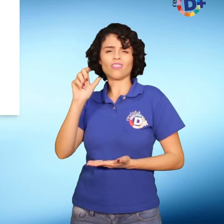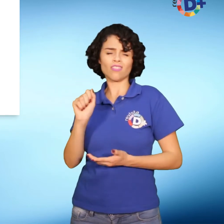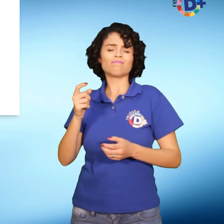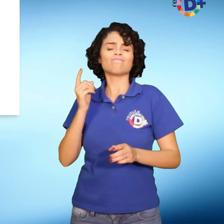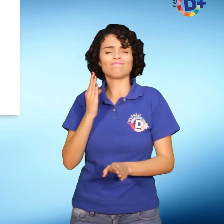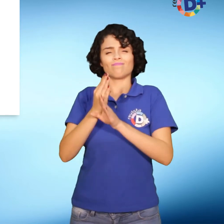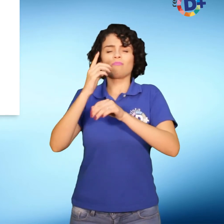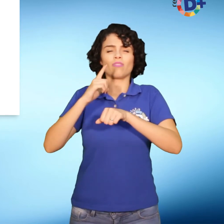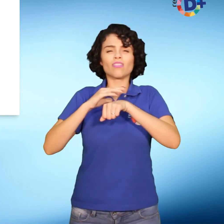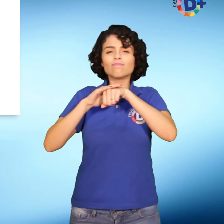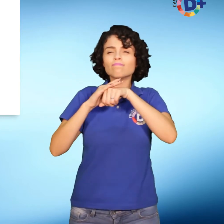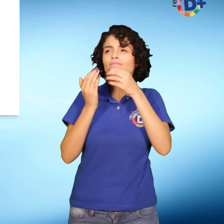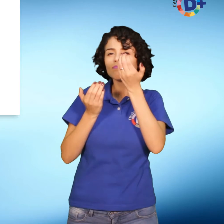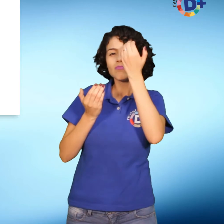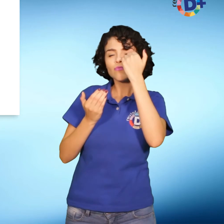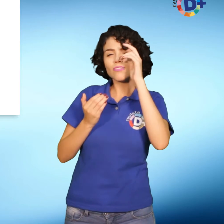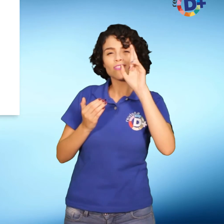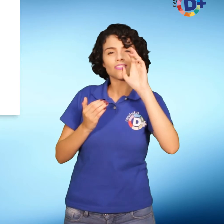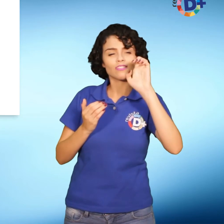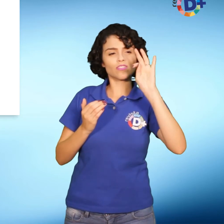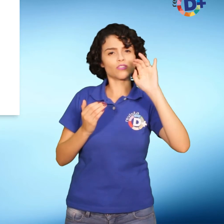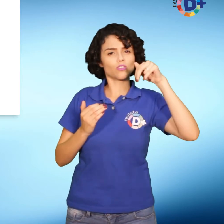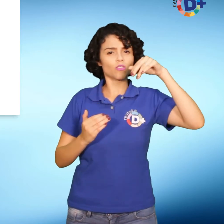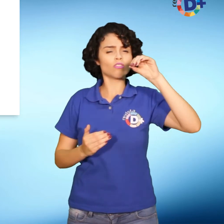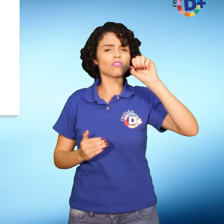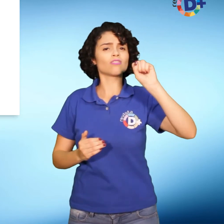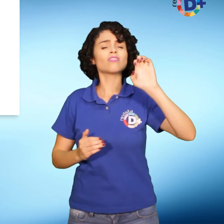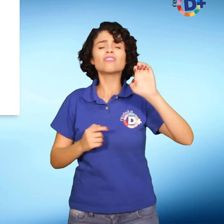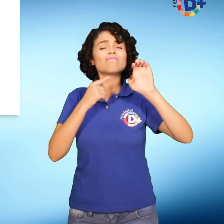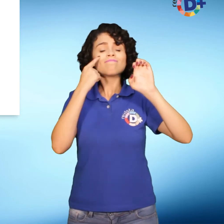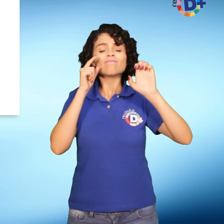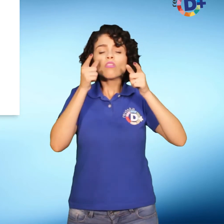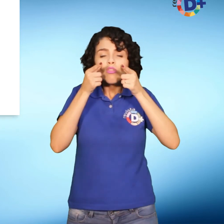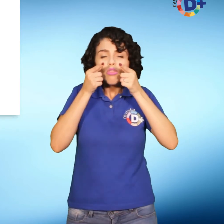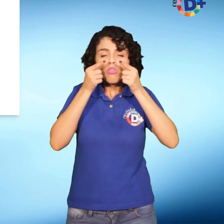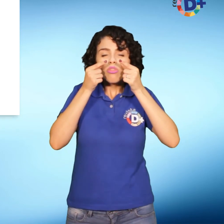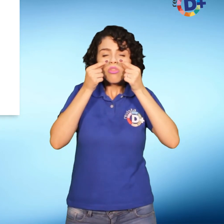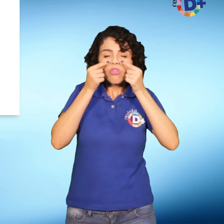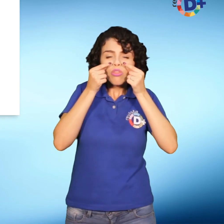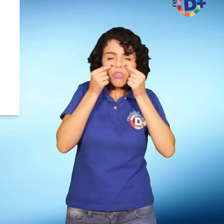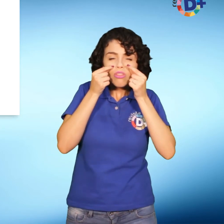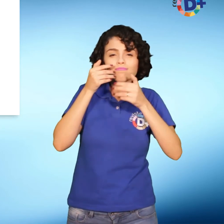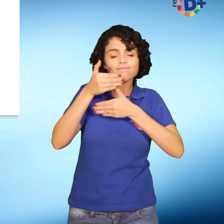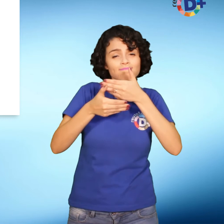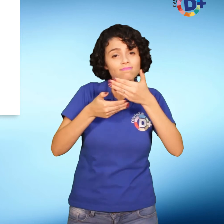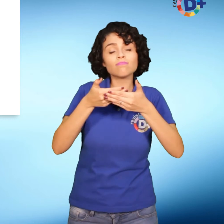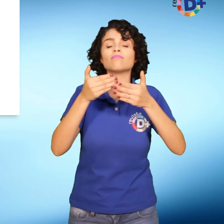pigmentar essa doença hereditária que causa degeneração da retina e resulta